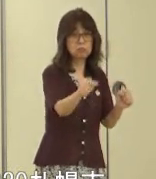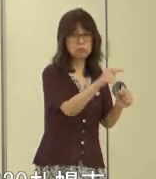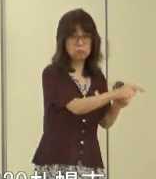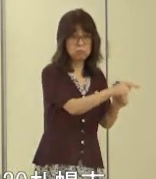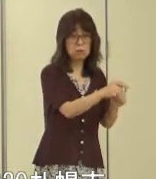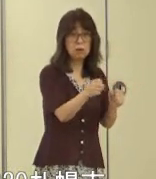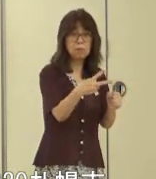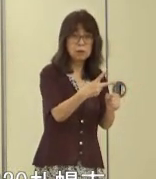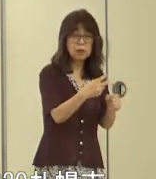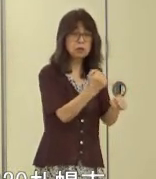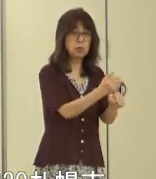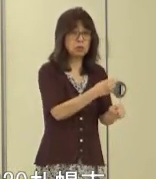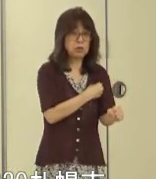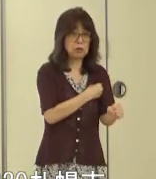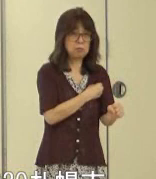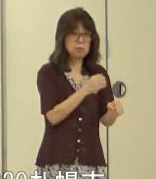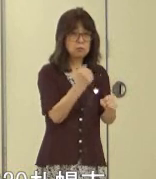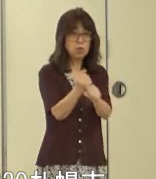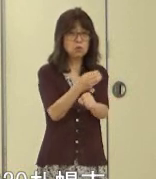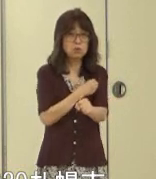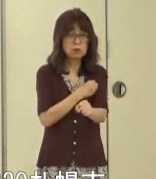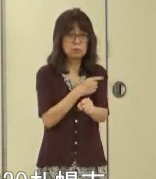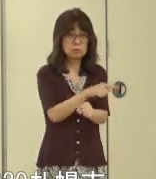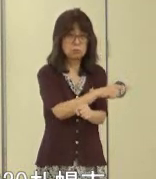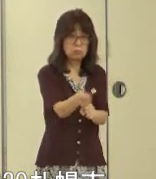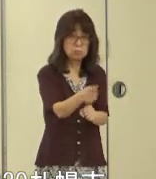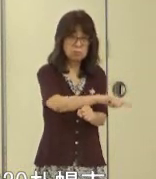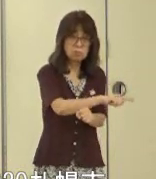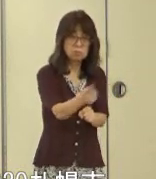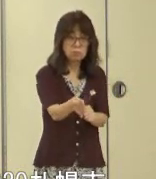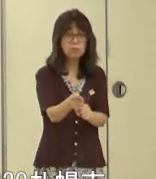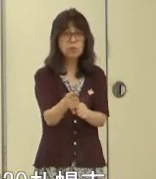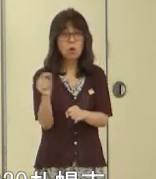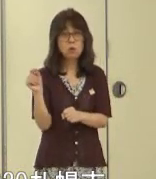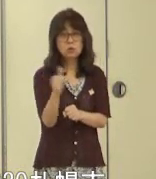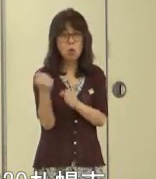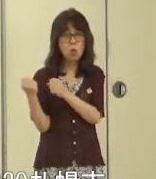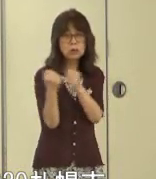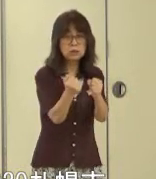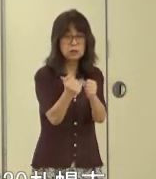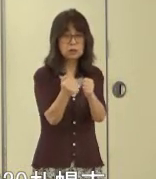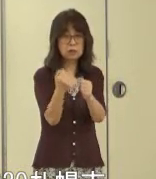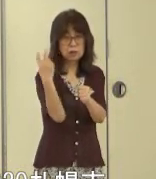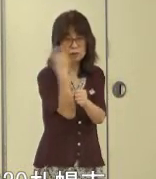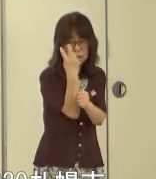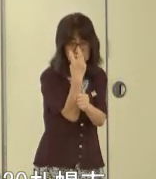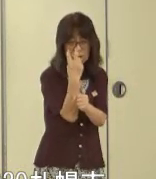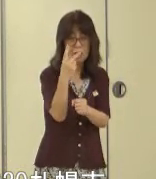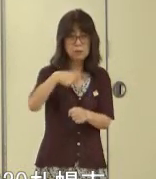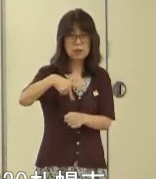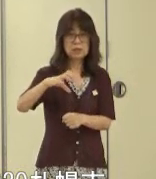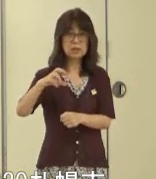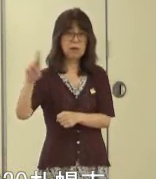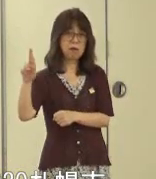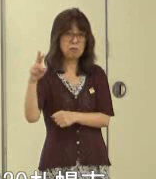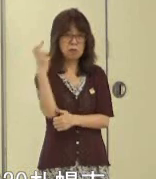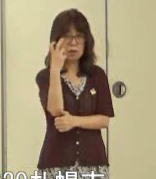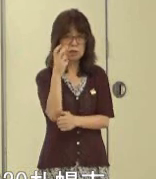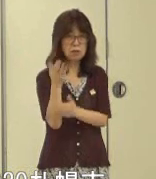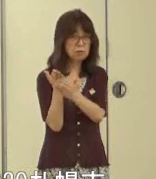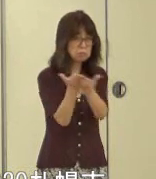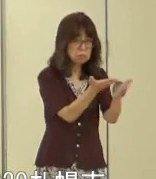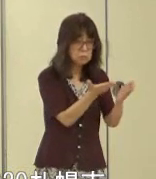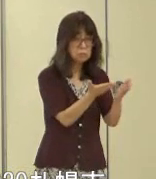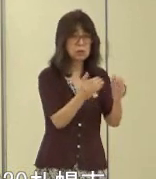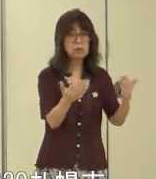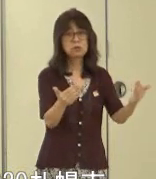の方の PCR 検査を早期に行うということが重要だというふうに思っておりますので、